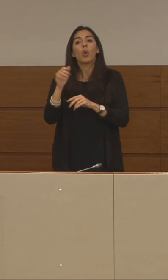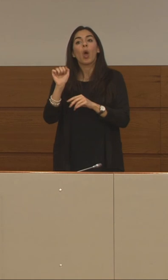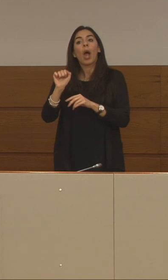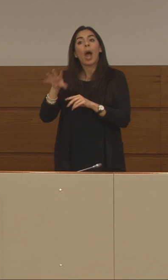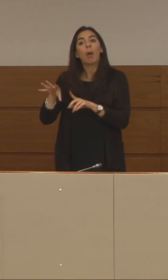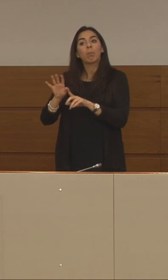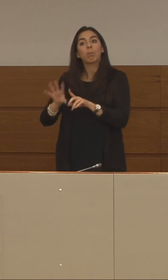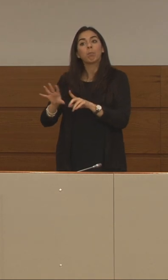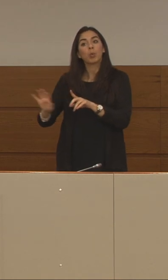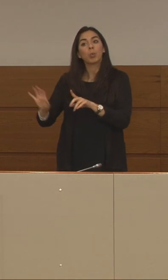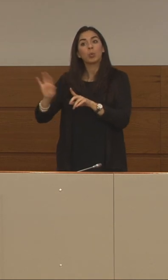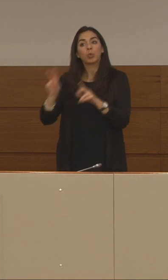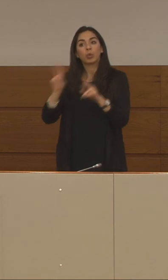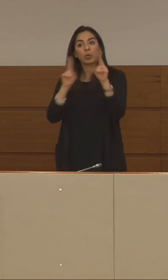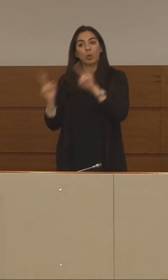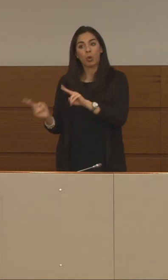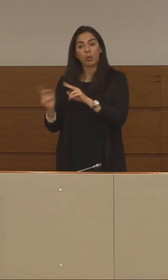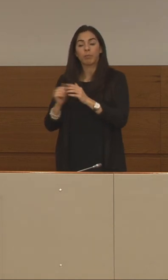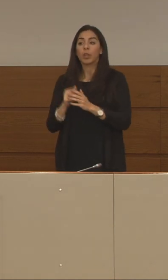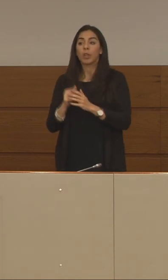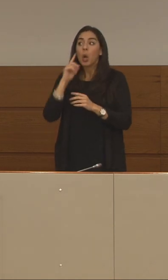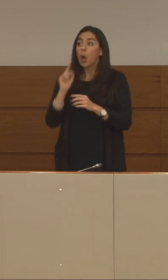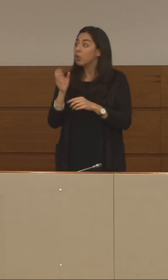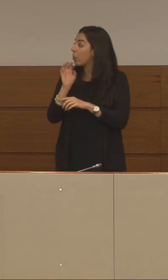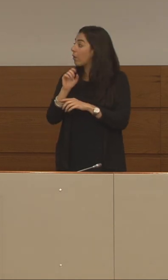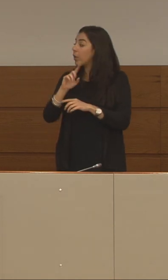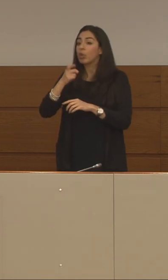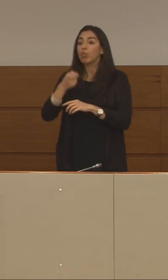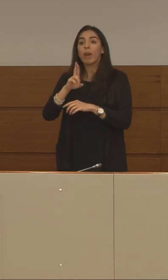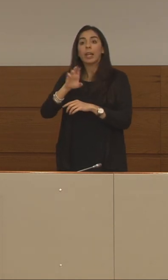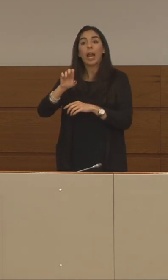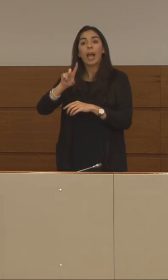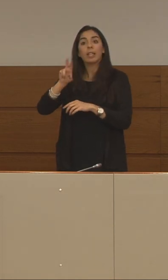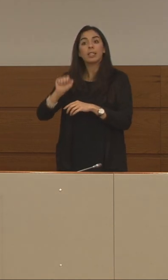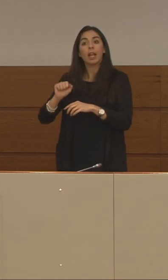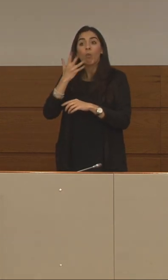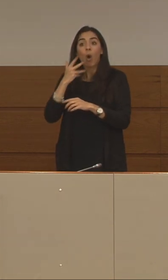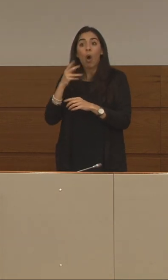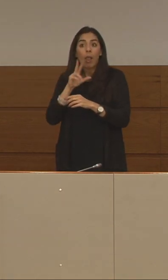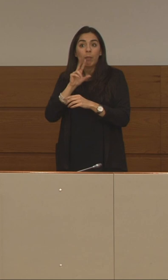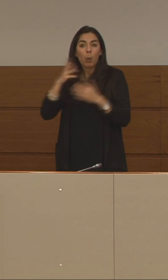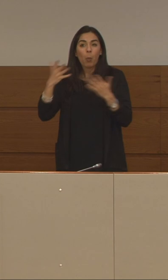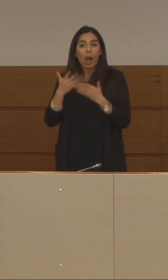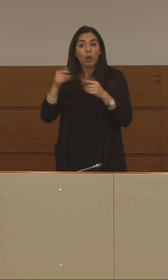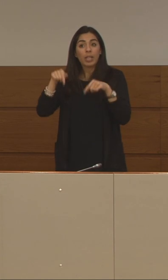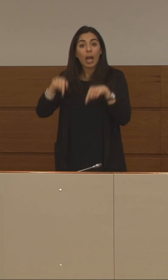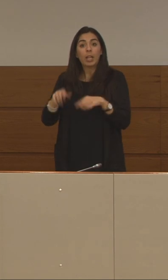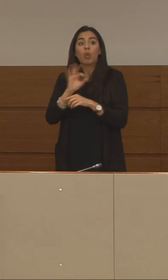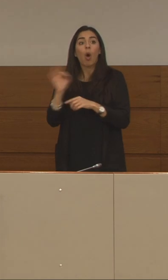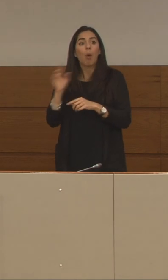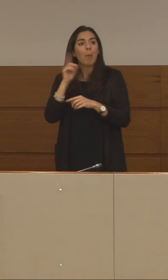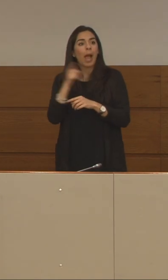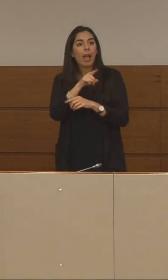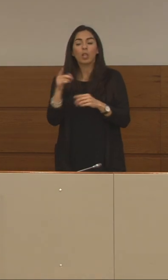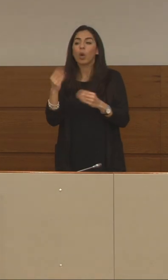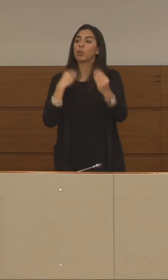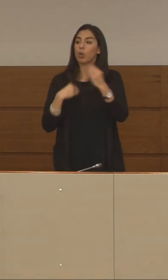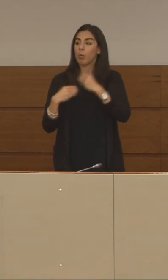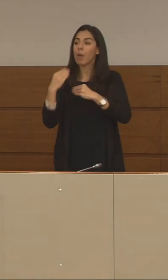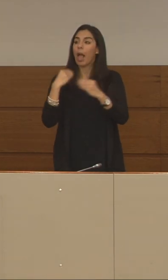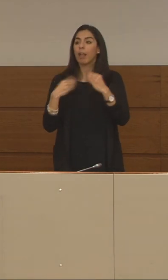il professor giovanni rezza ha qualcosa da dire adesso oppure ci rimettiamo alle vostre domande e